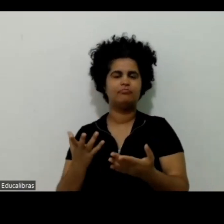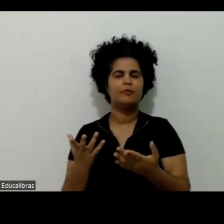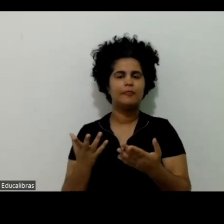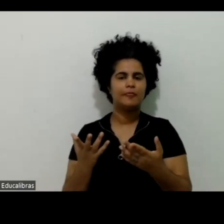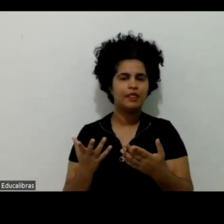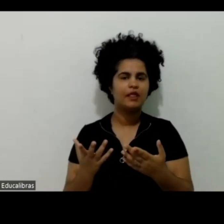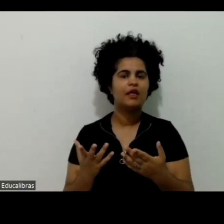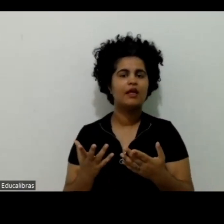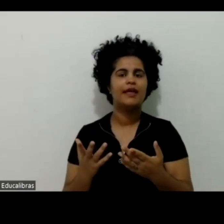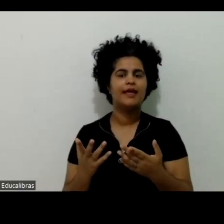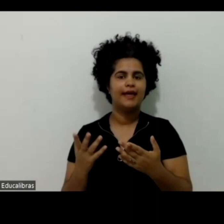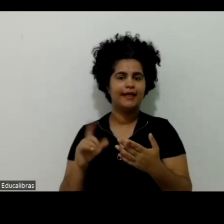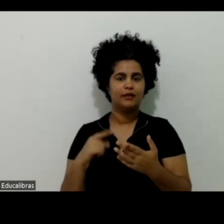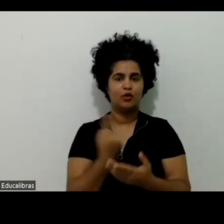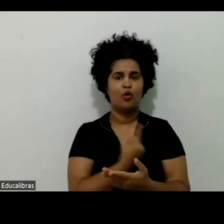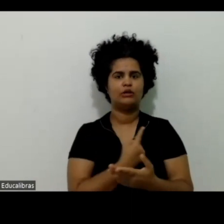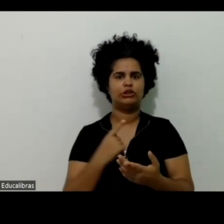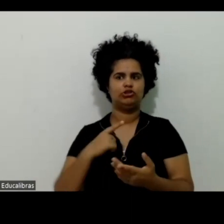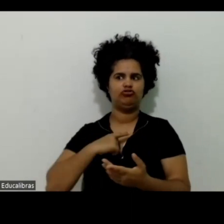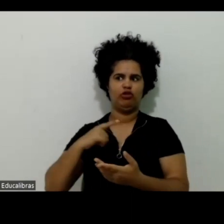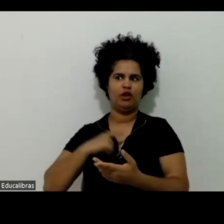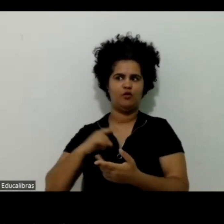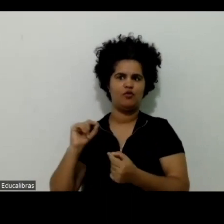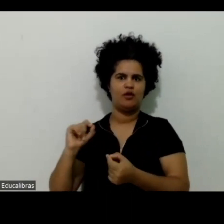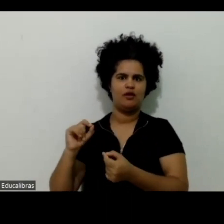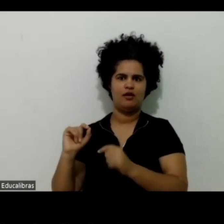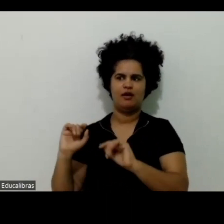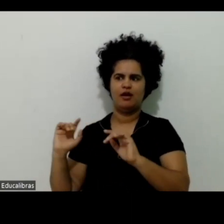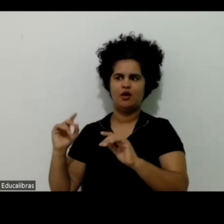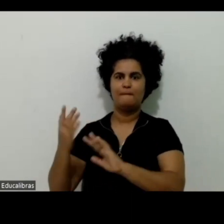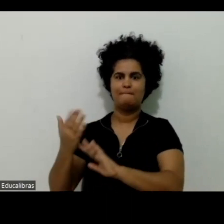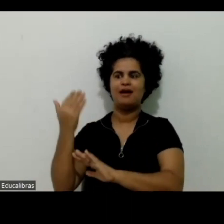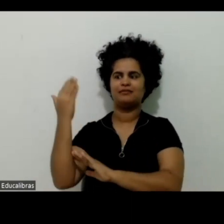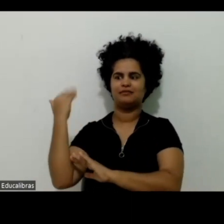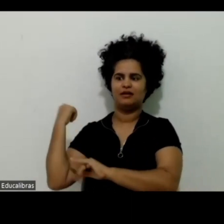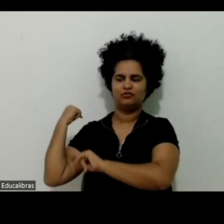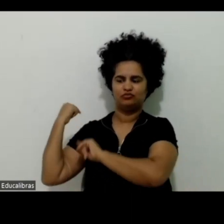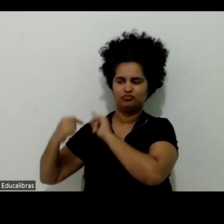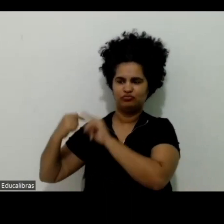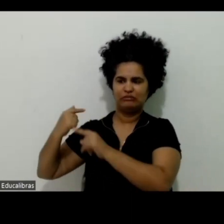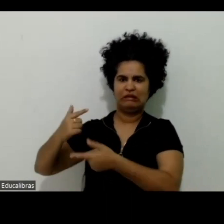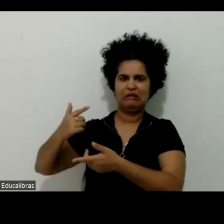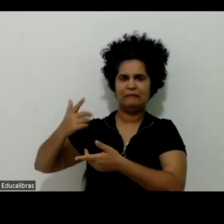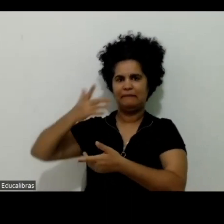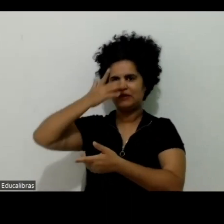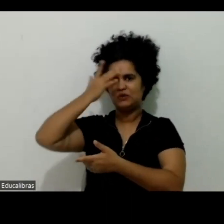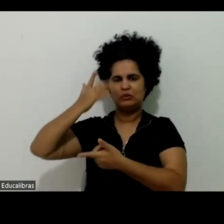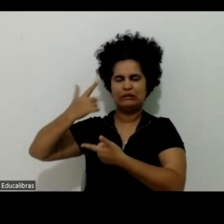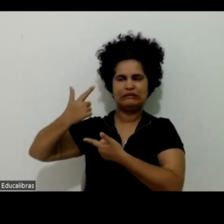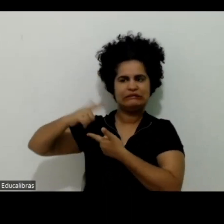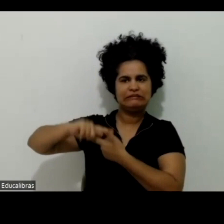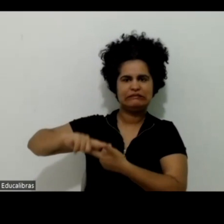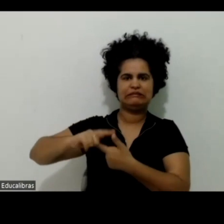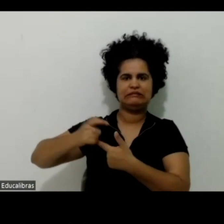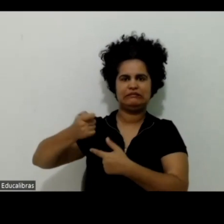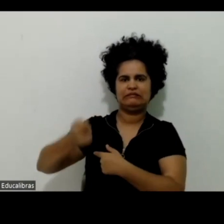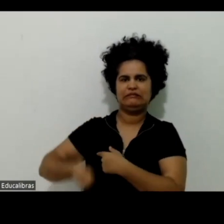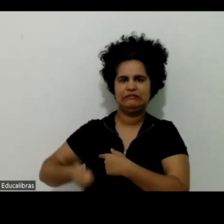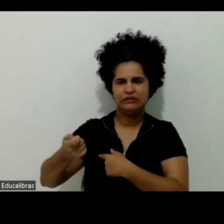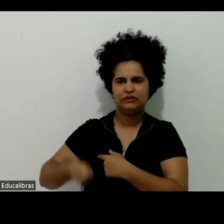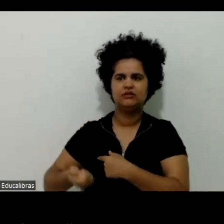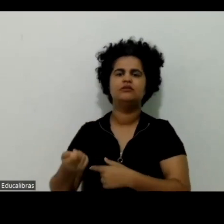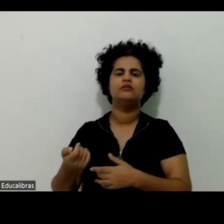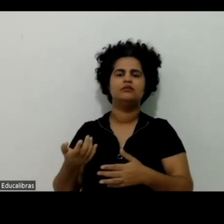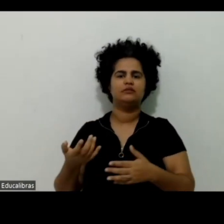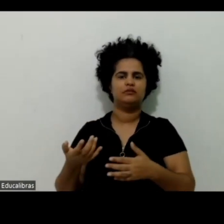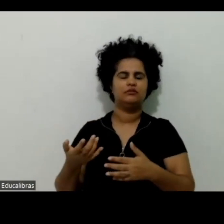enfim, profundamente conservadoras, ecléticas, enfim, de pessoas advindas do ensino à distância, e aí a gente sabe, né, que a nossa crítica não é